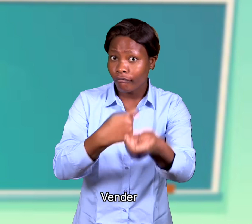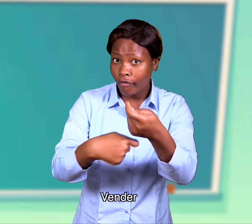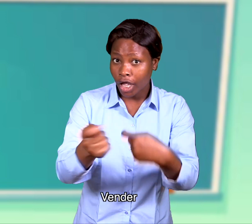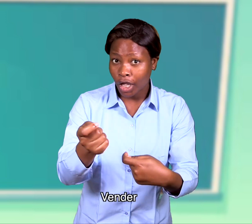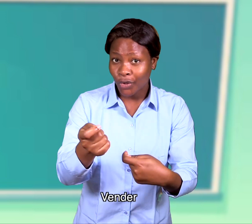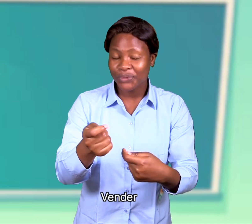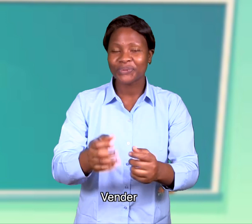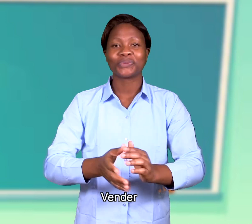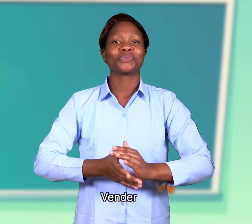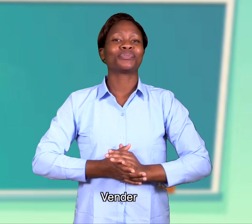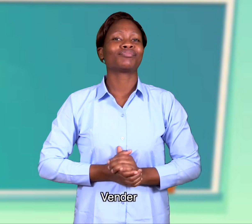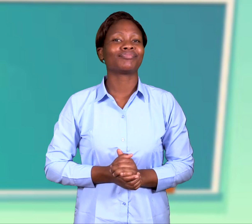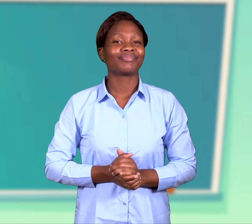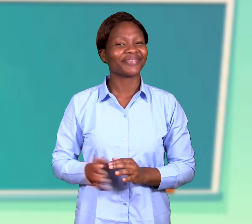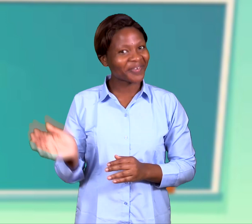vender.